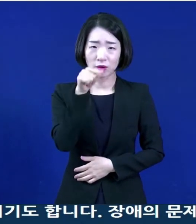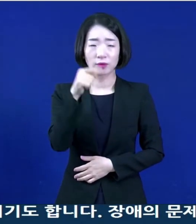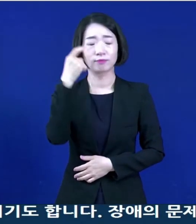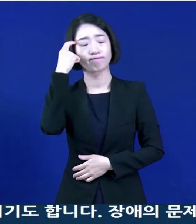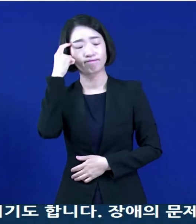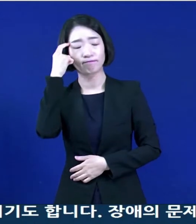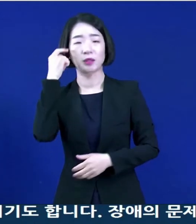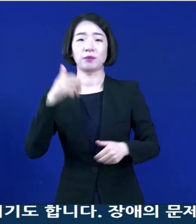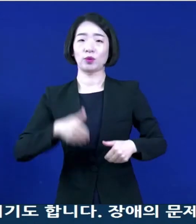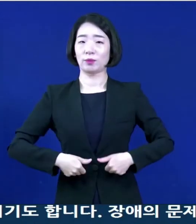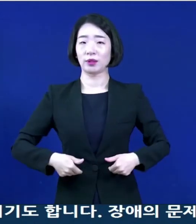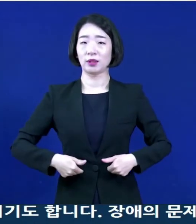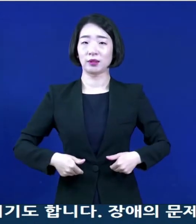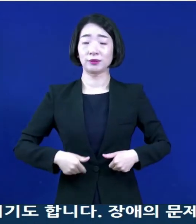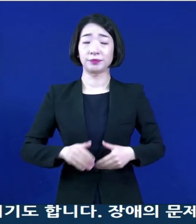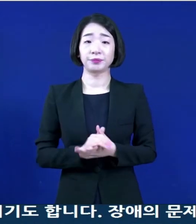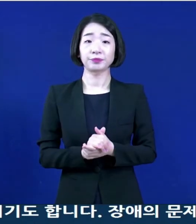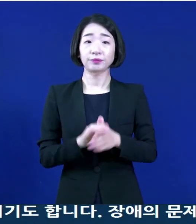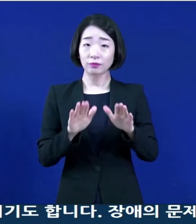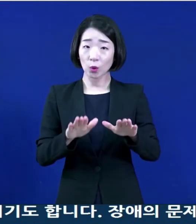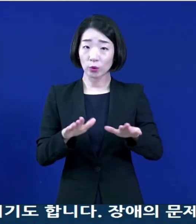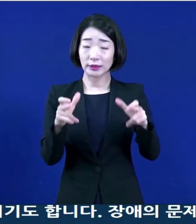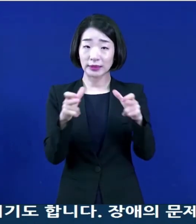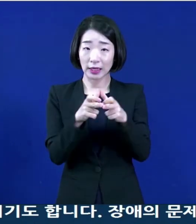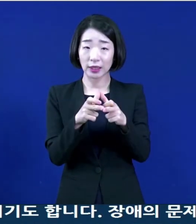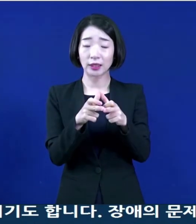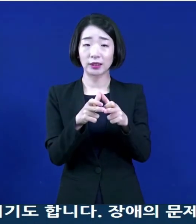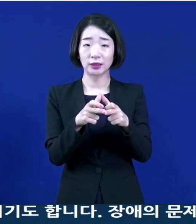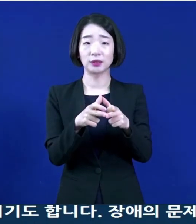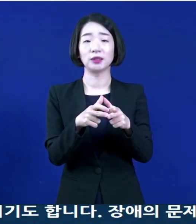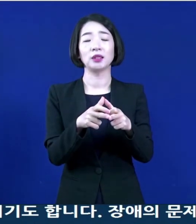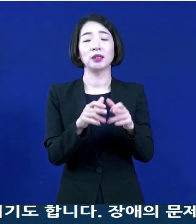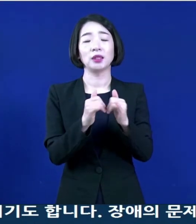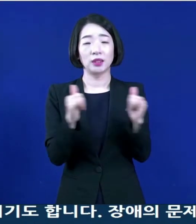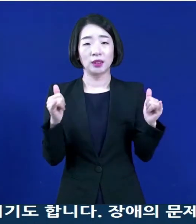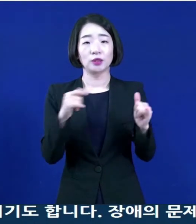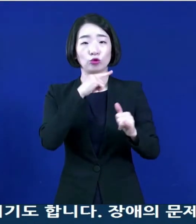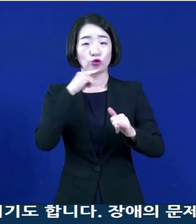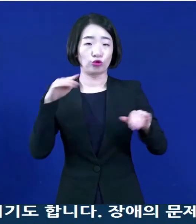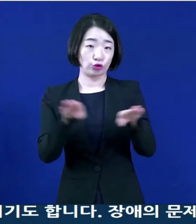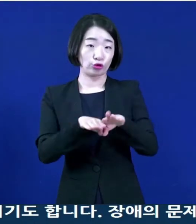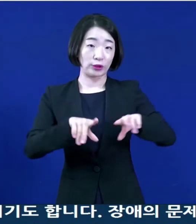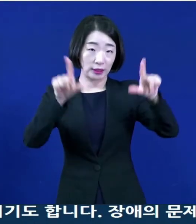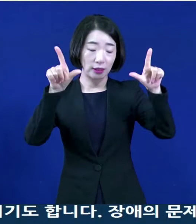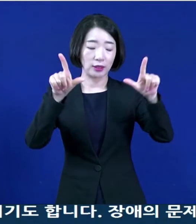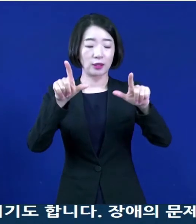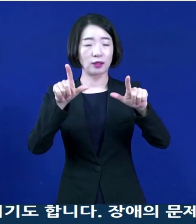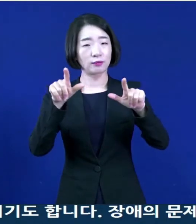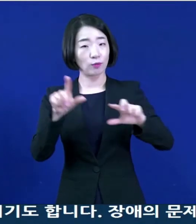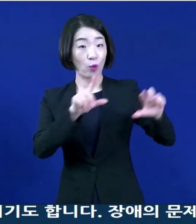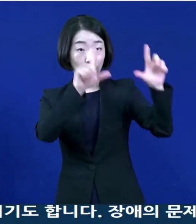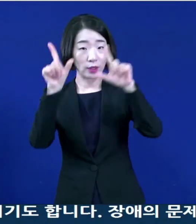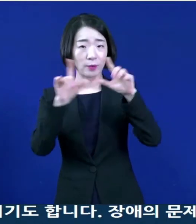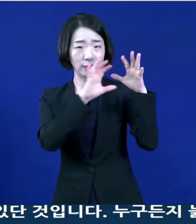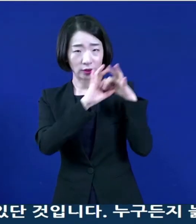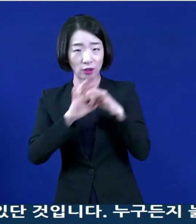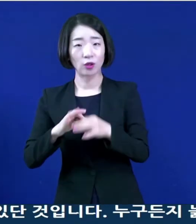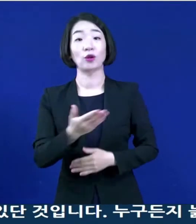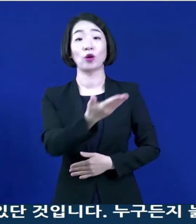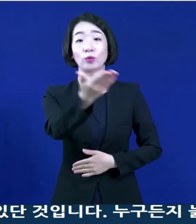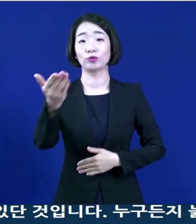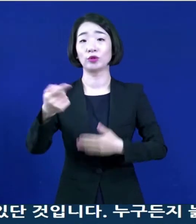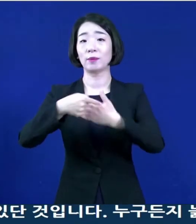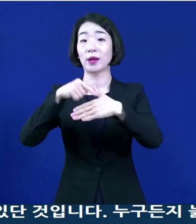인식해야 됩니다. 오늘 장애인 주의를 지키면서 우리 충현에 속한 우리 충현의 가족들 안에,